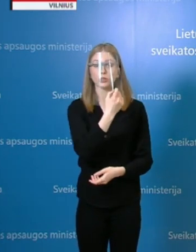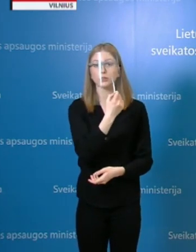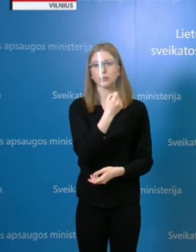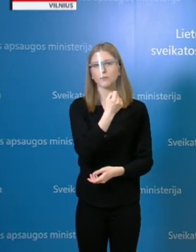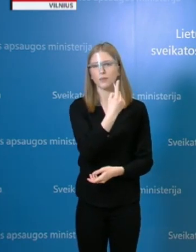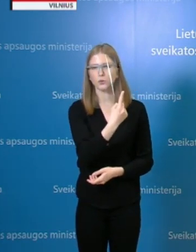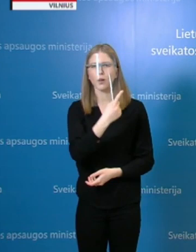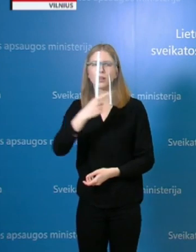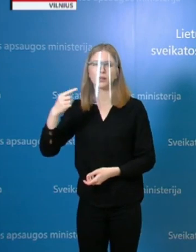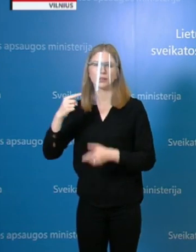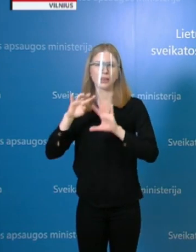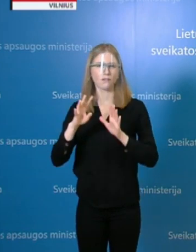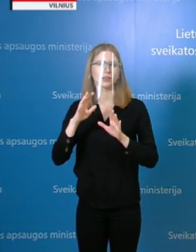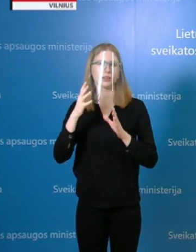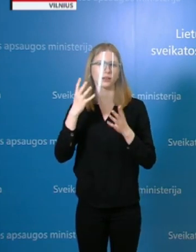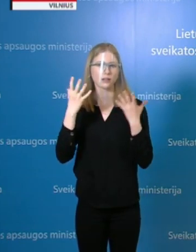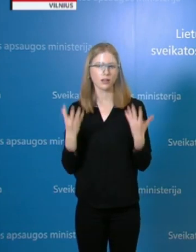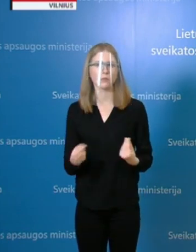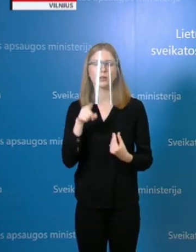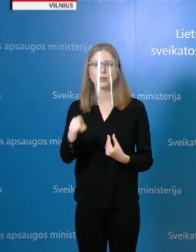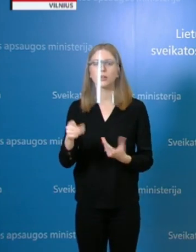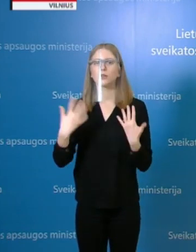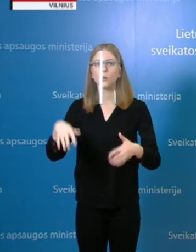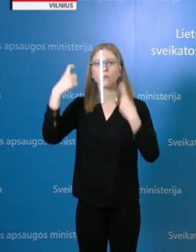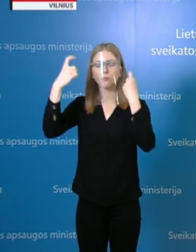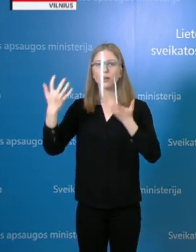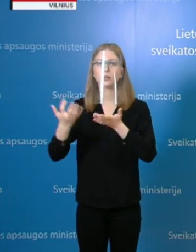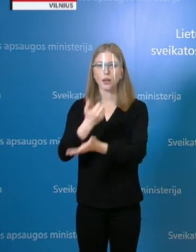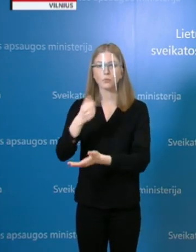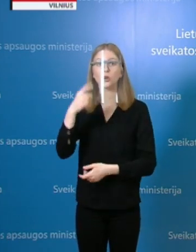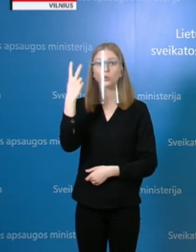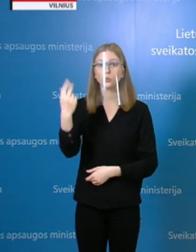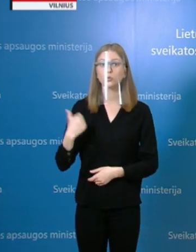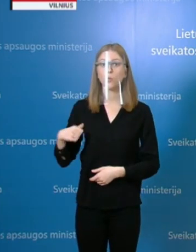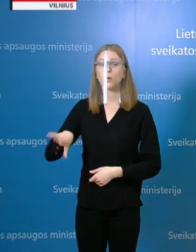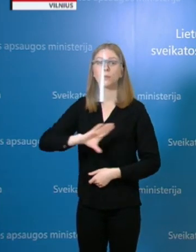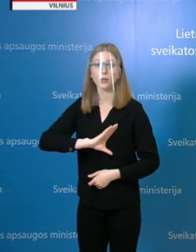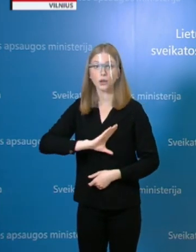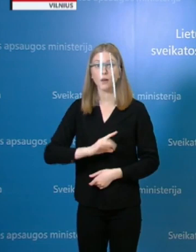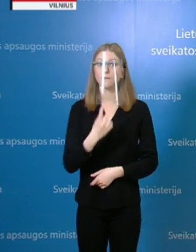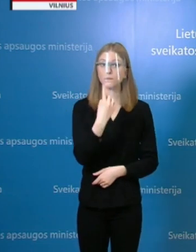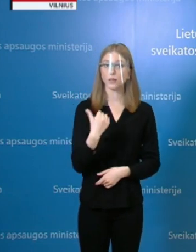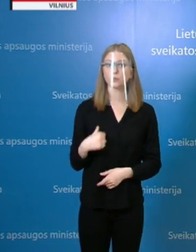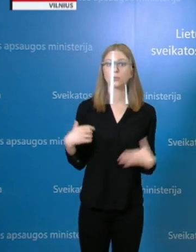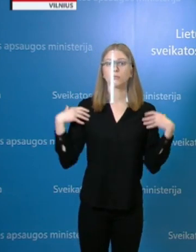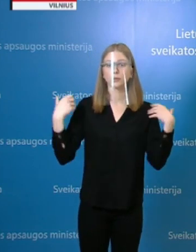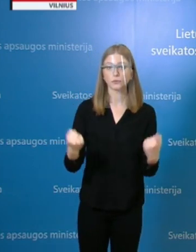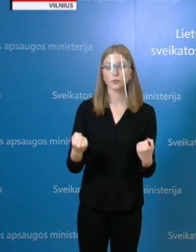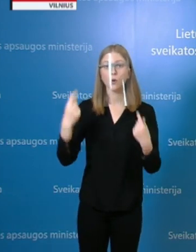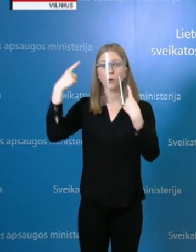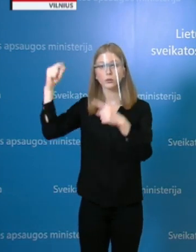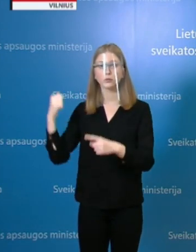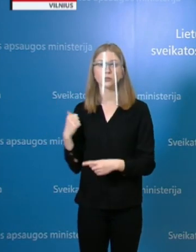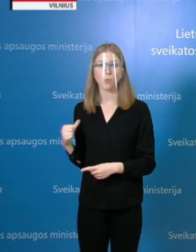gavo informaciją, kad du pensionato pacientai mirė, apie tai jau buvo pranešta, vienas asmuo pasveiko, visi kiti pacientai